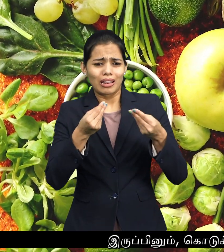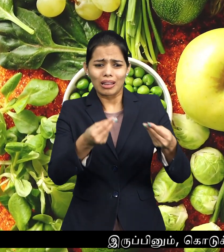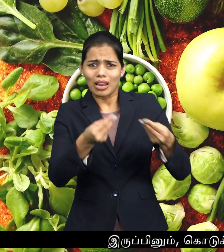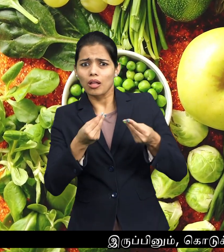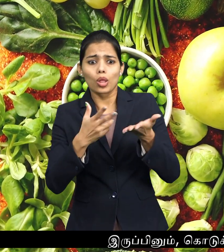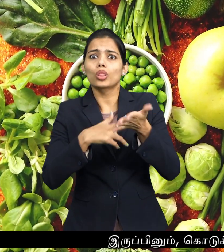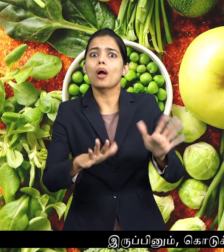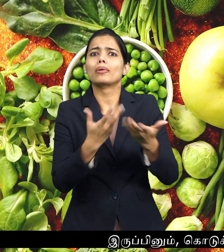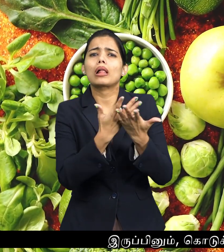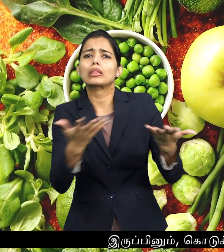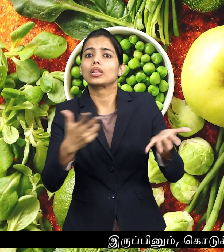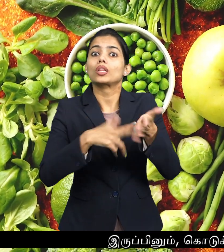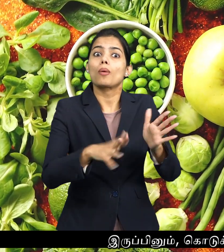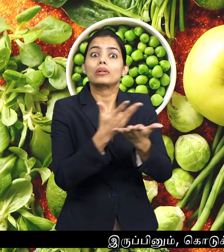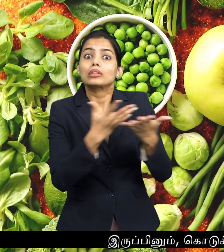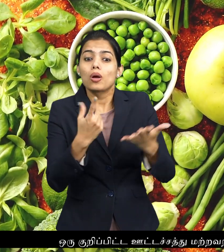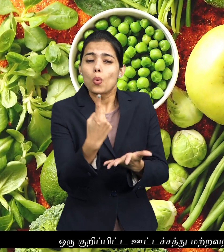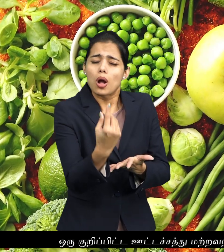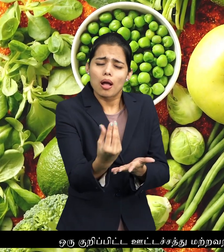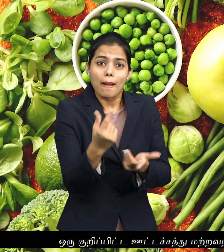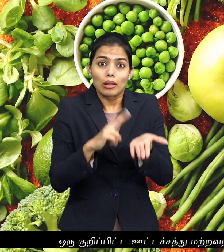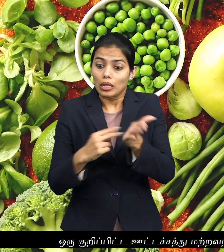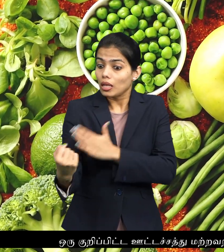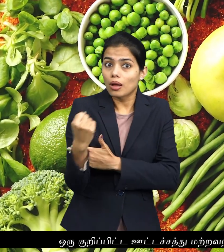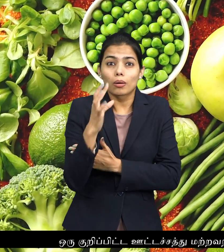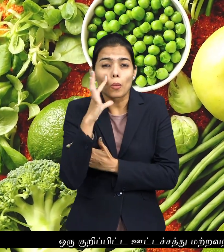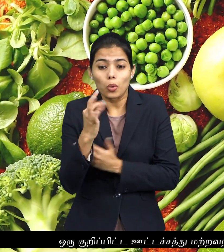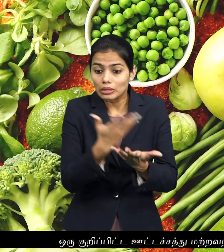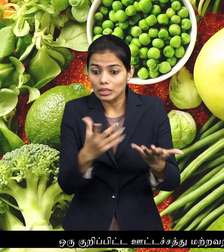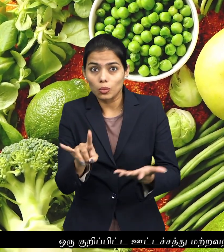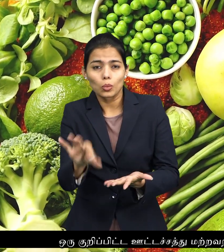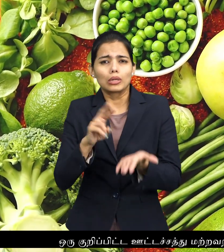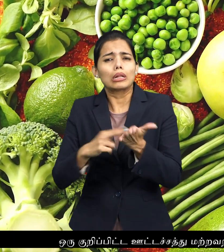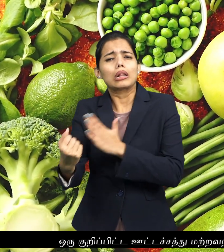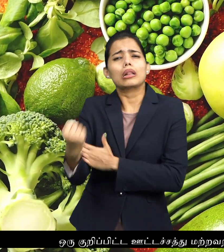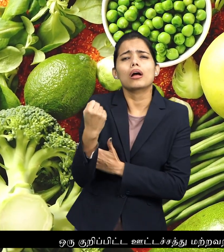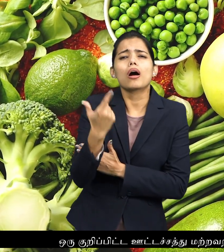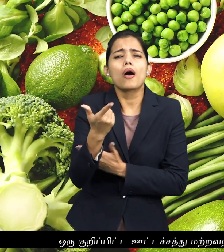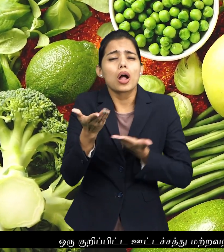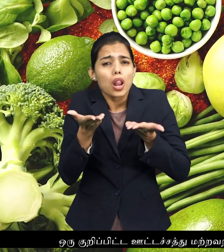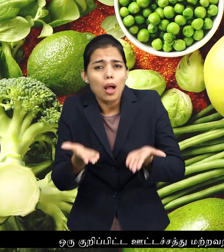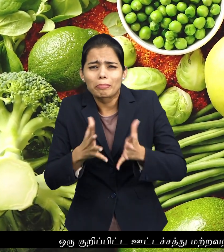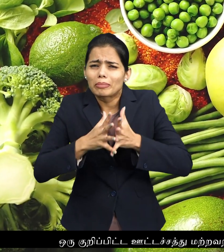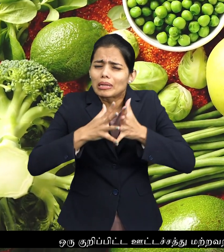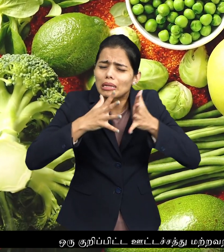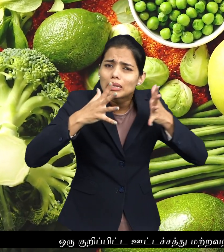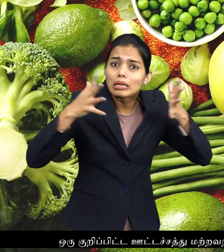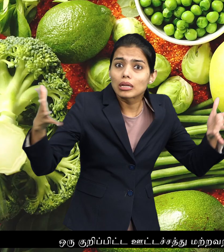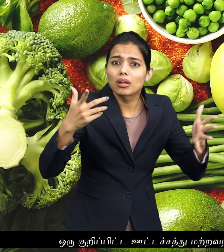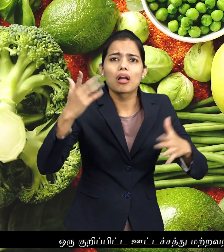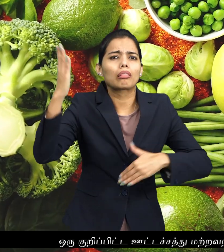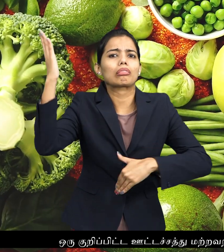இருப்பினும் கொடுக்கப்பட்ட மூலப்பொருளில் ஒரு குறிப்பிட்ட ஊட்டச்சத்து மற்றவற்றை விட மிக பெரிய அளவில்